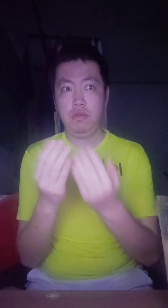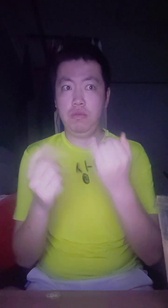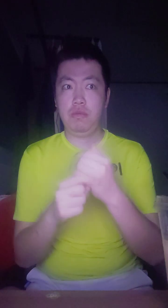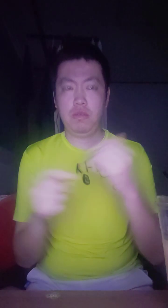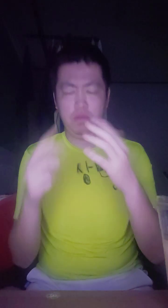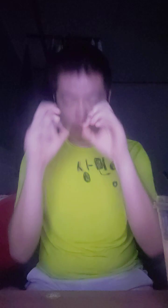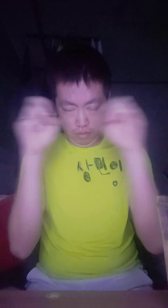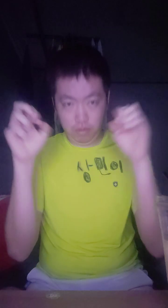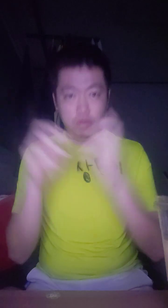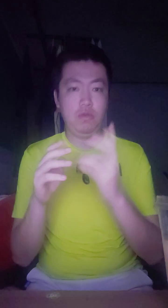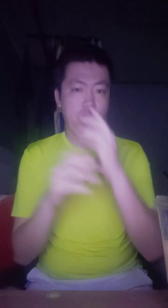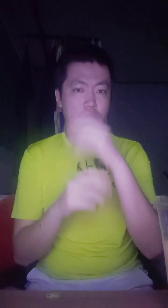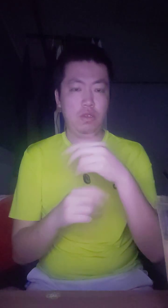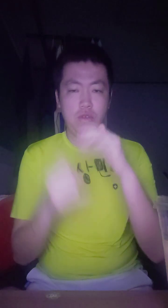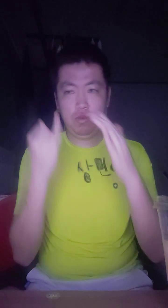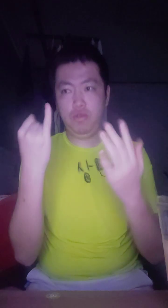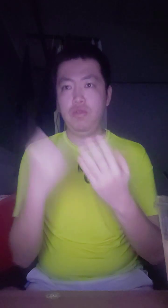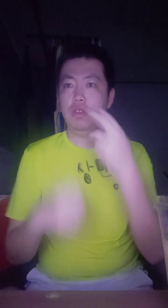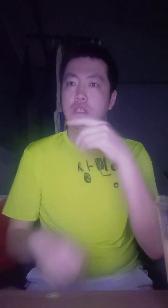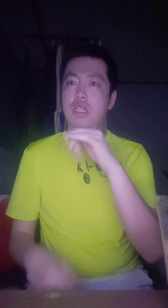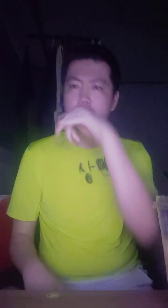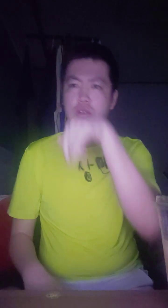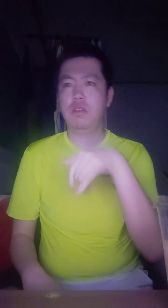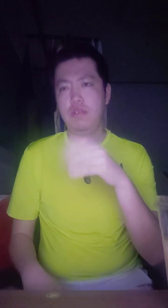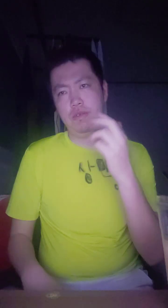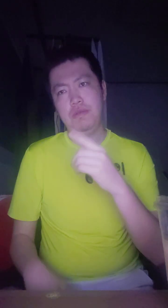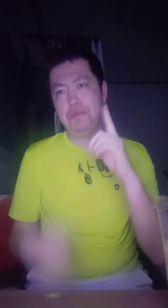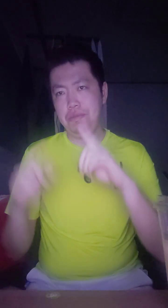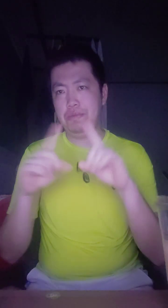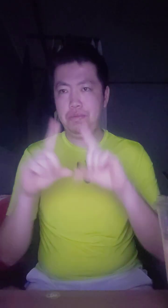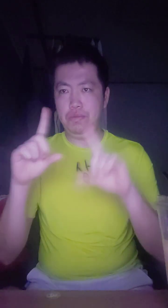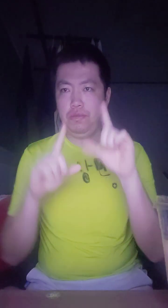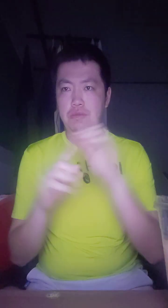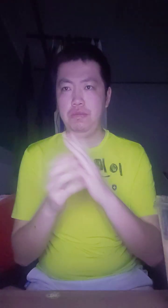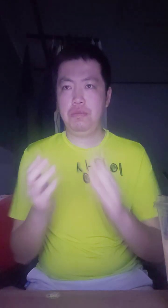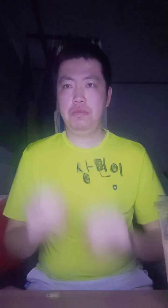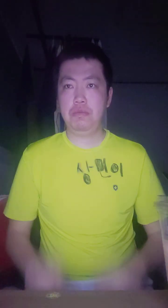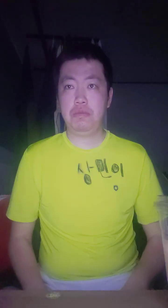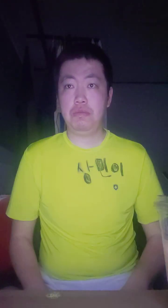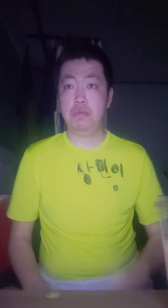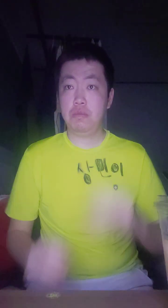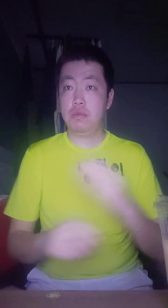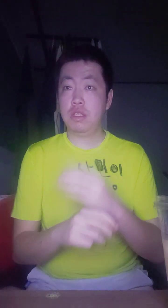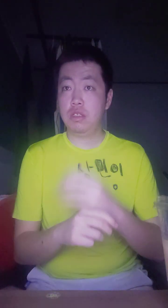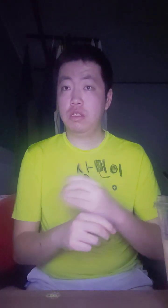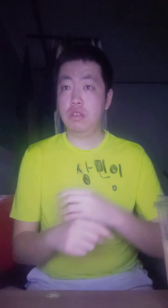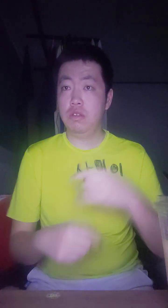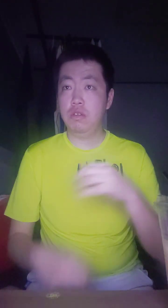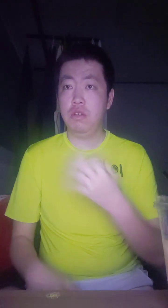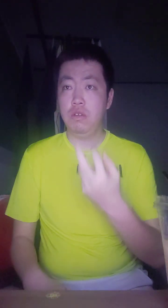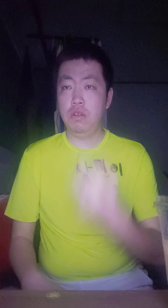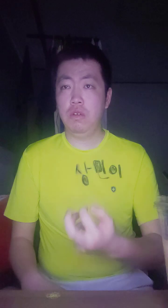정전 사고 이후 6년 만에 최악의 사고로 기록됐습니다. 정부가 조사반을 꾸려 사고 원인을 조사한